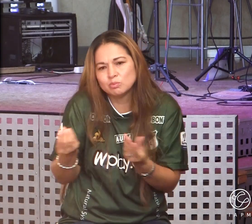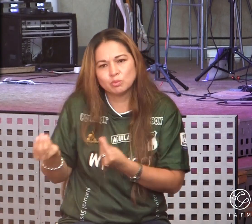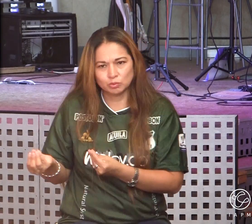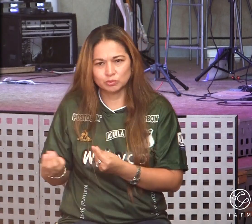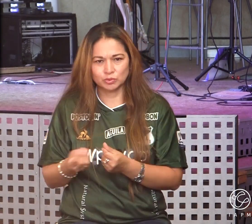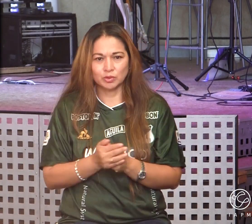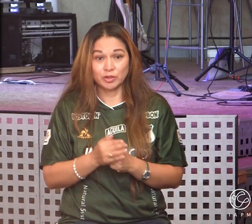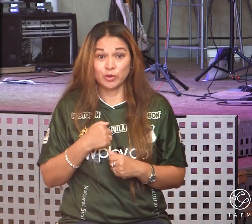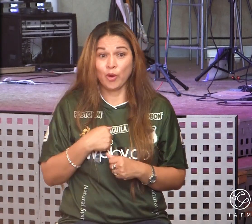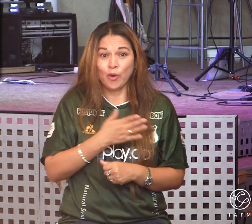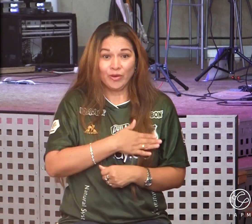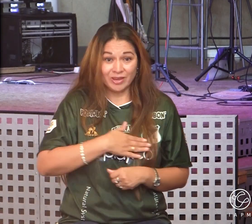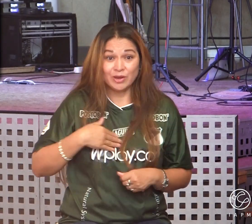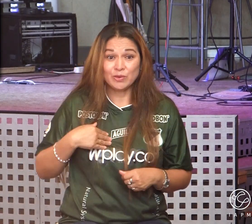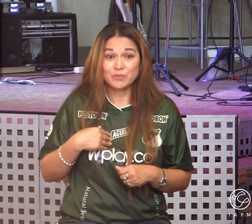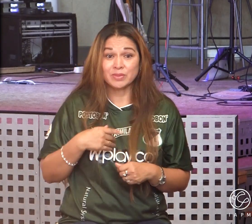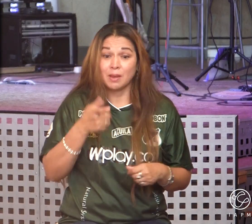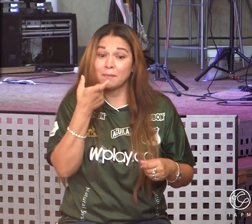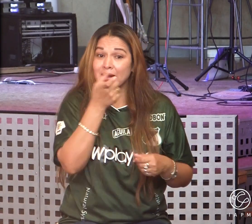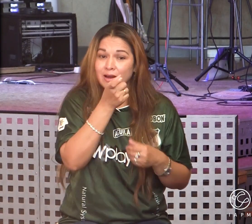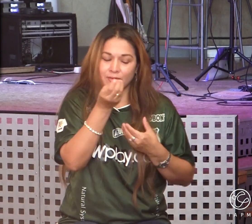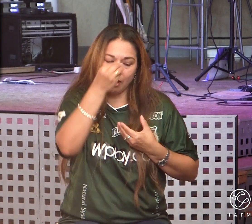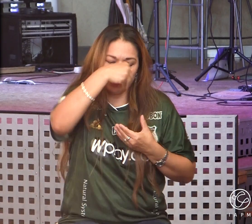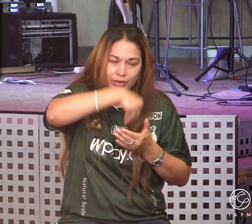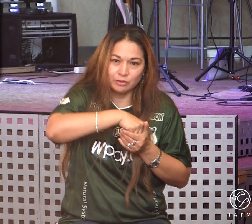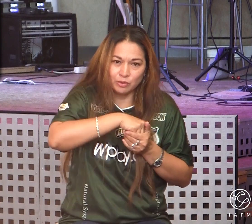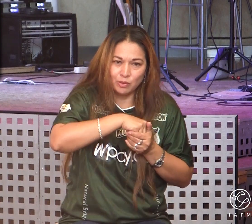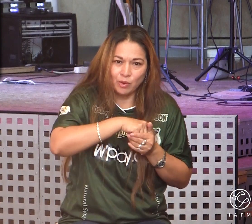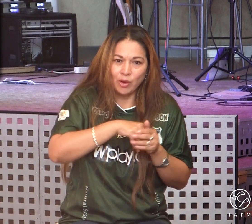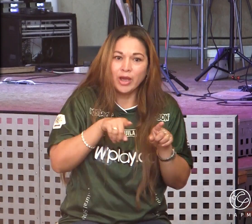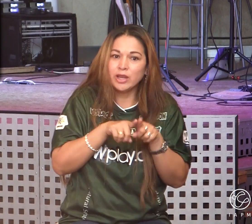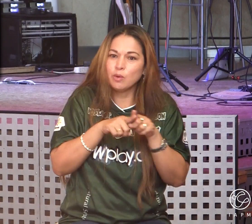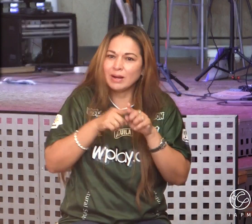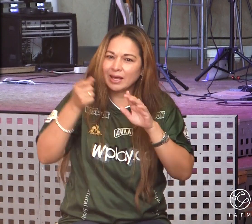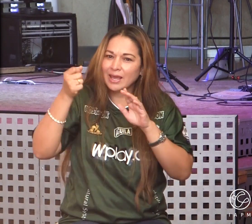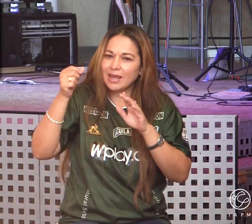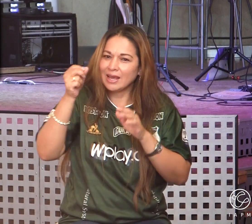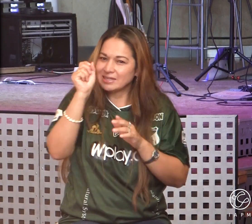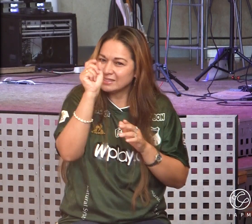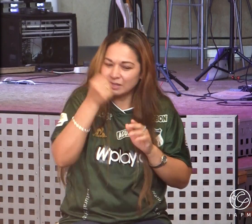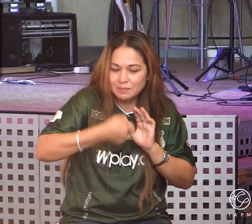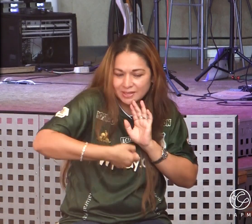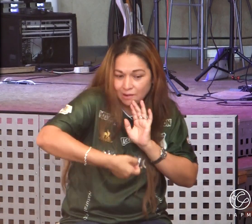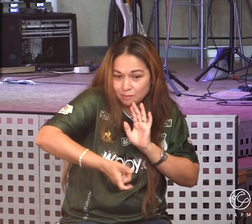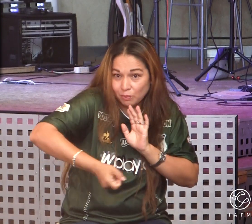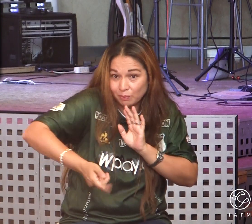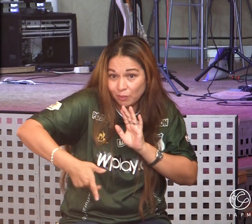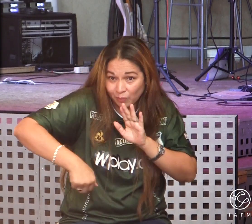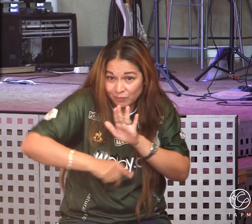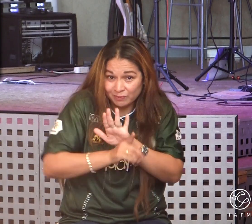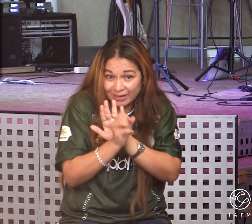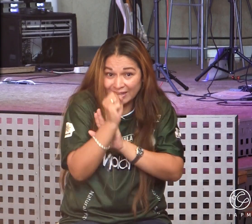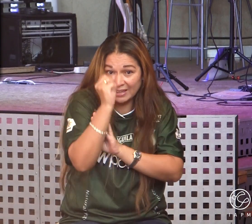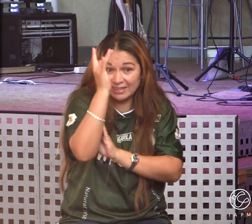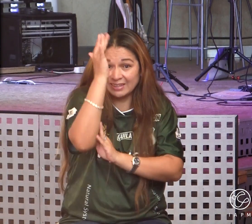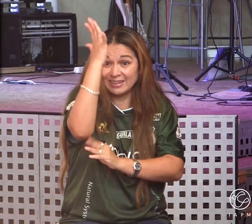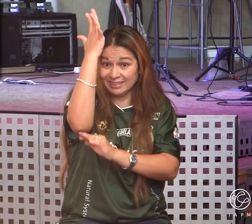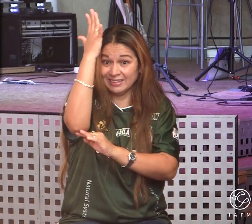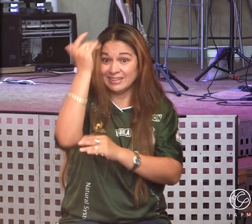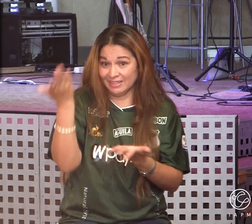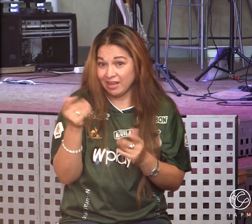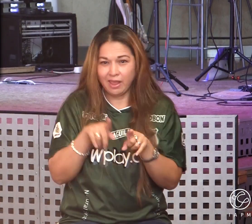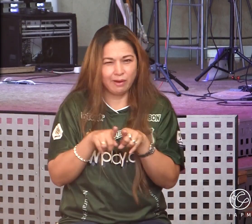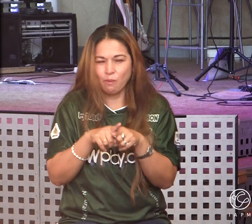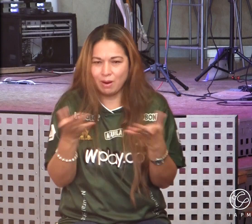de verdad sembrar algo y sumar a todo lo que aquí hacen, porque nuestro camino de fe, sobre todo en esta década, se está tornando